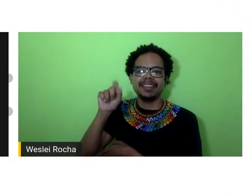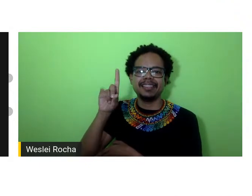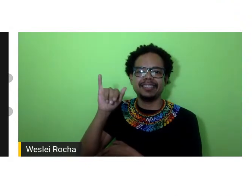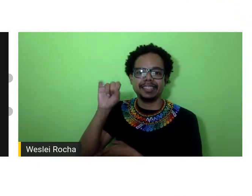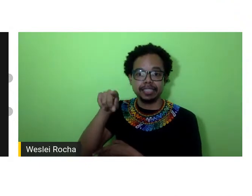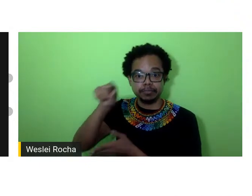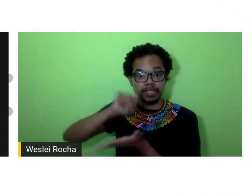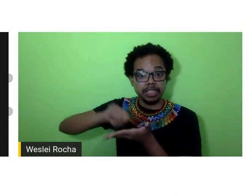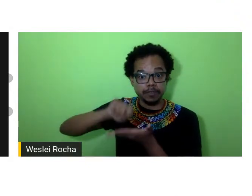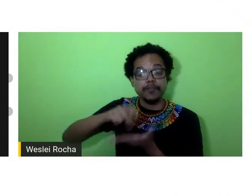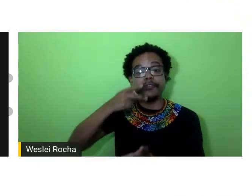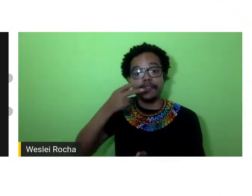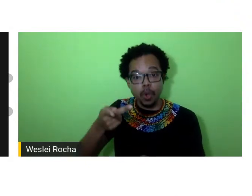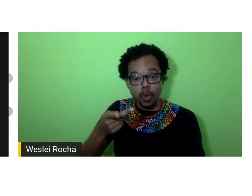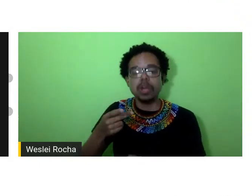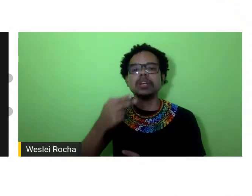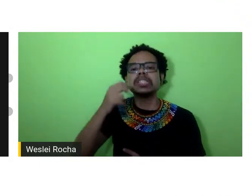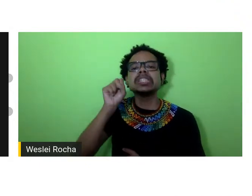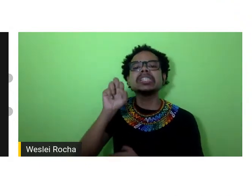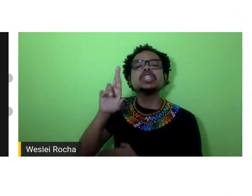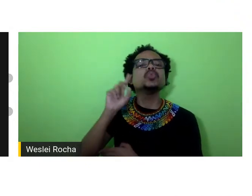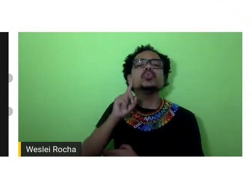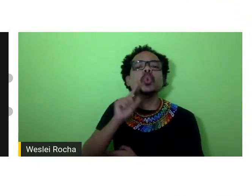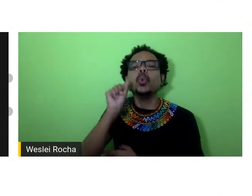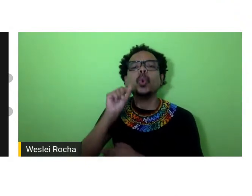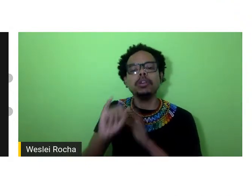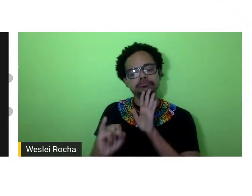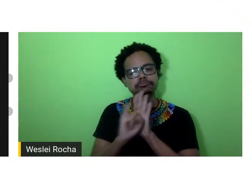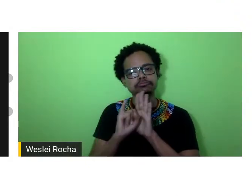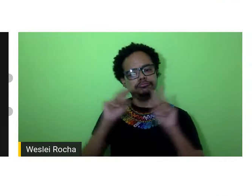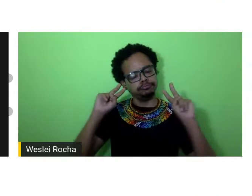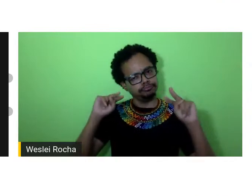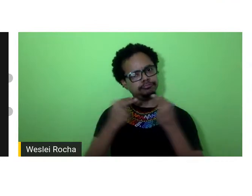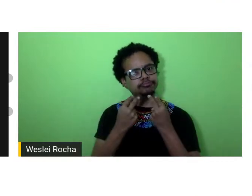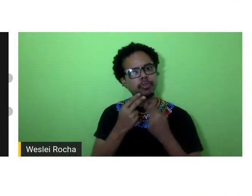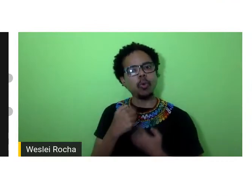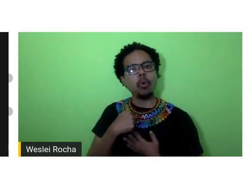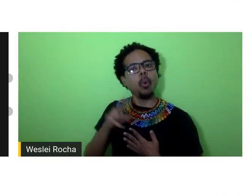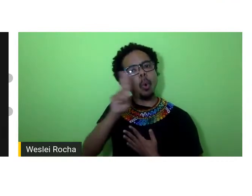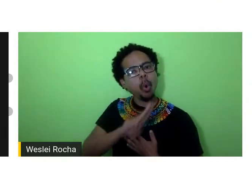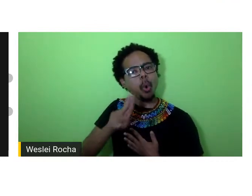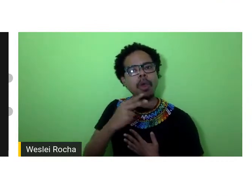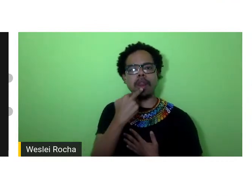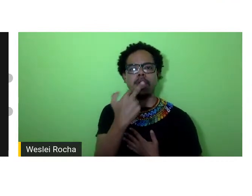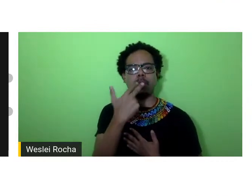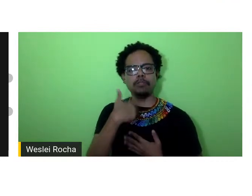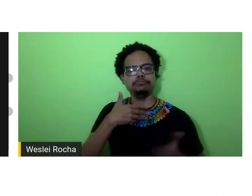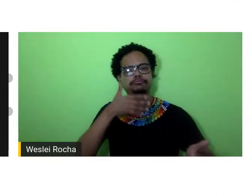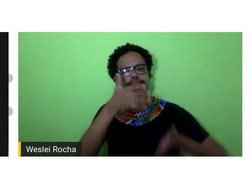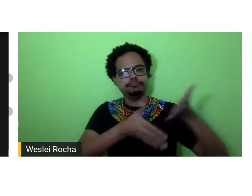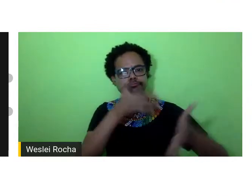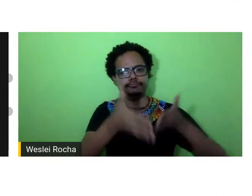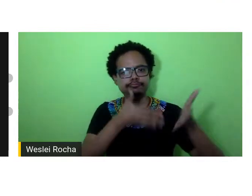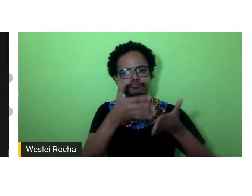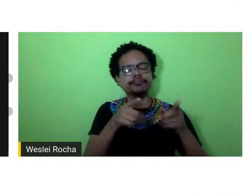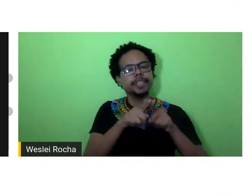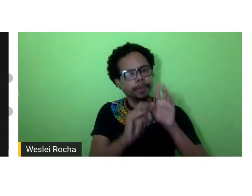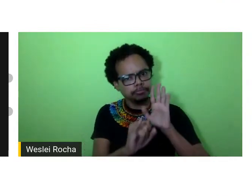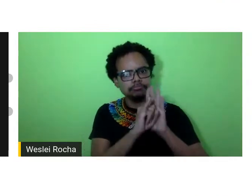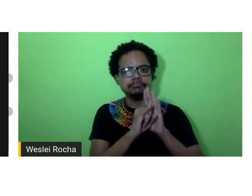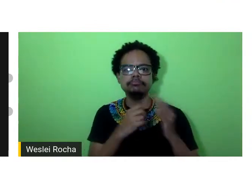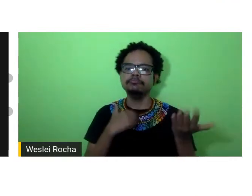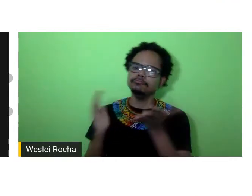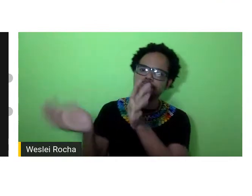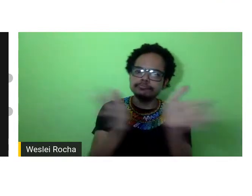e lá de Berlim é uma autora ela fala que ser surdo É reconhecer a sua